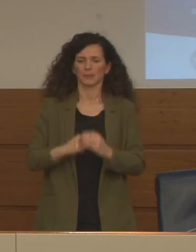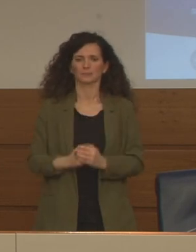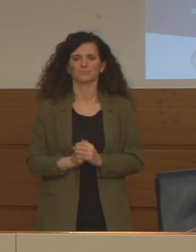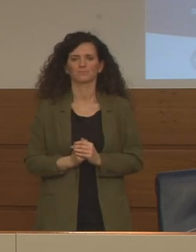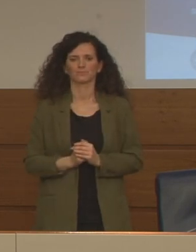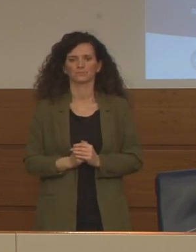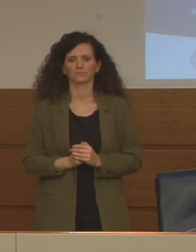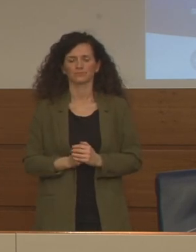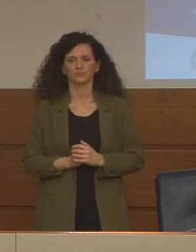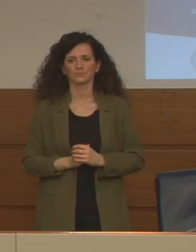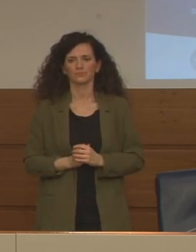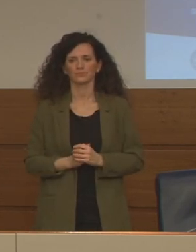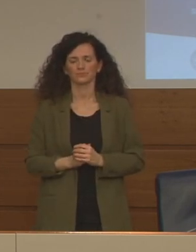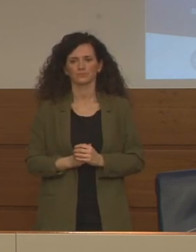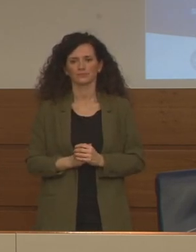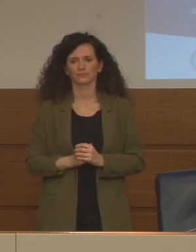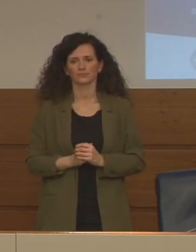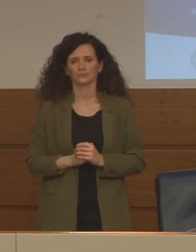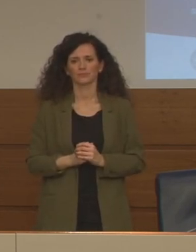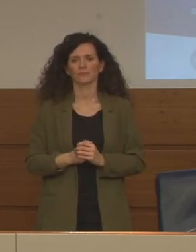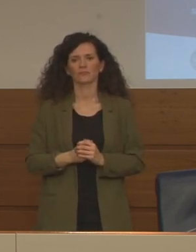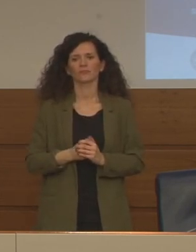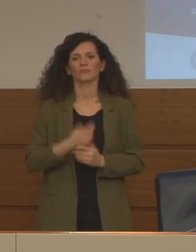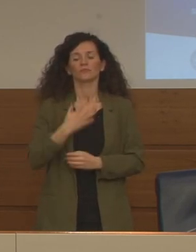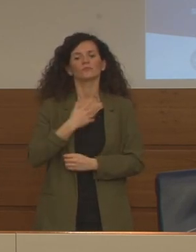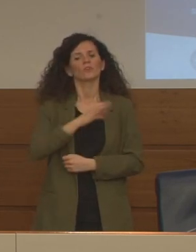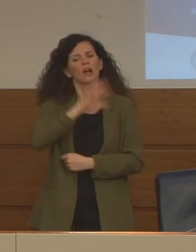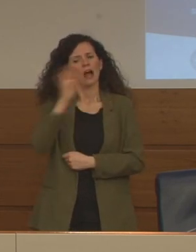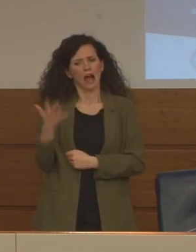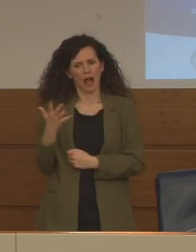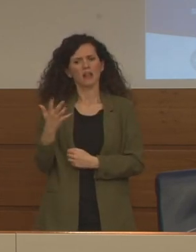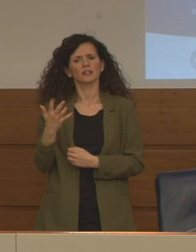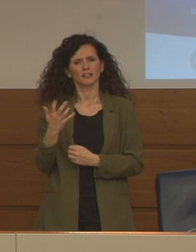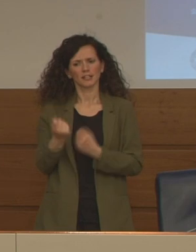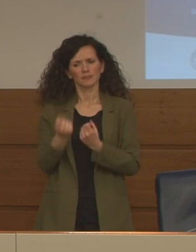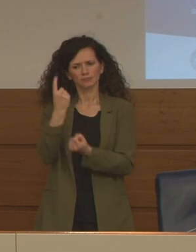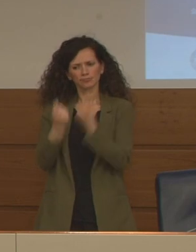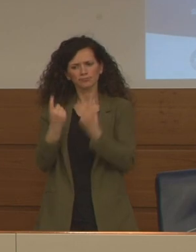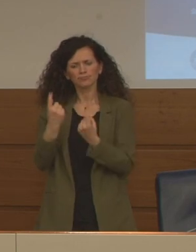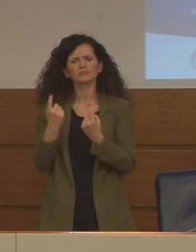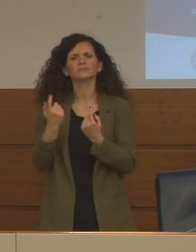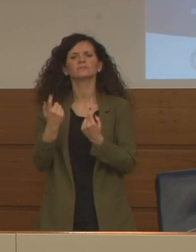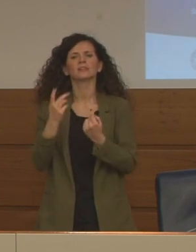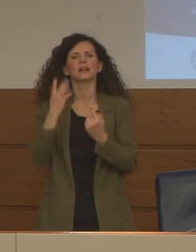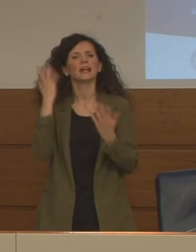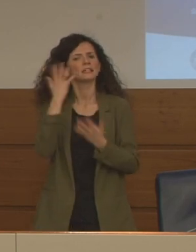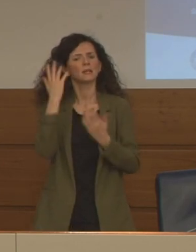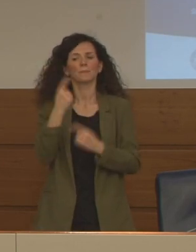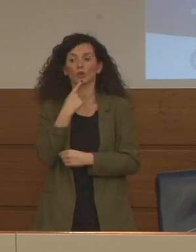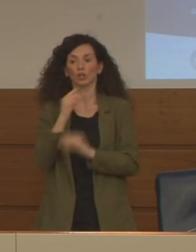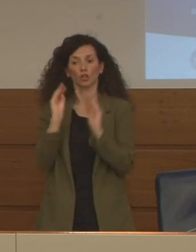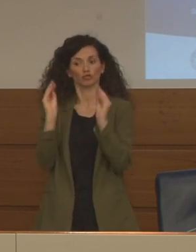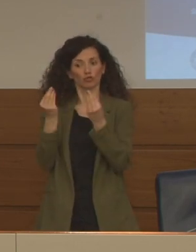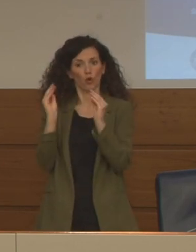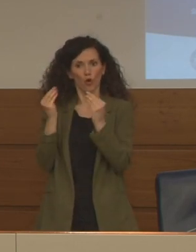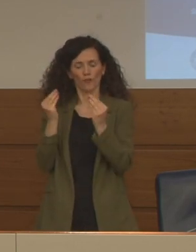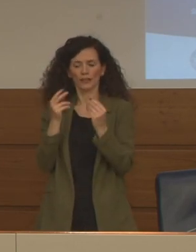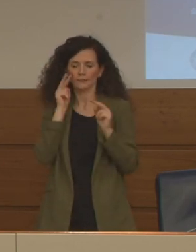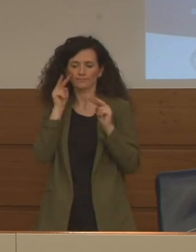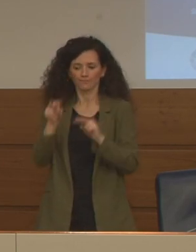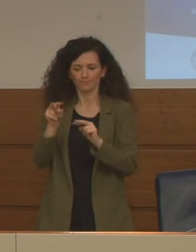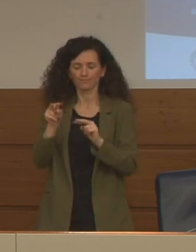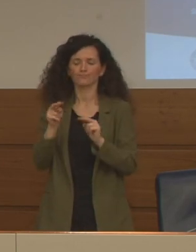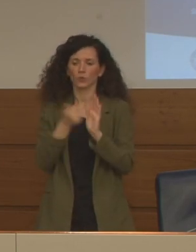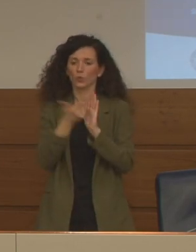altri elementi che possono darci tra le persone più giovani guardando poi decessi che purtroppo abbiamo